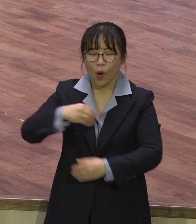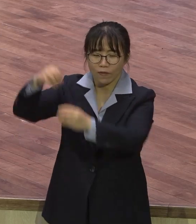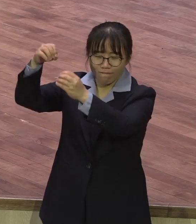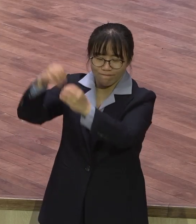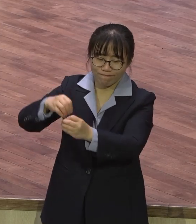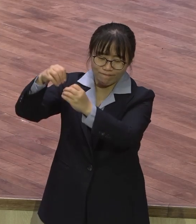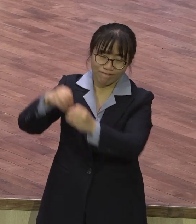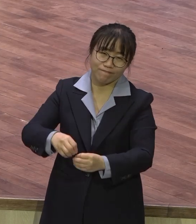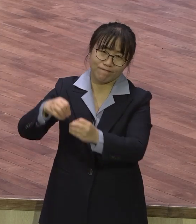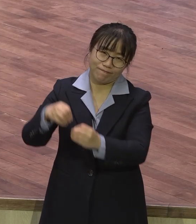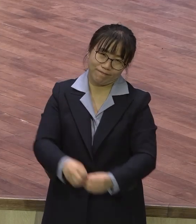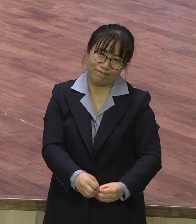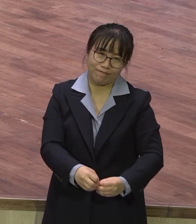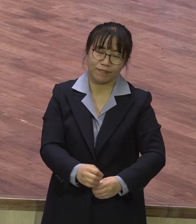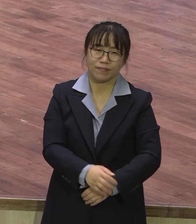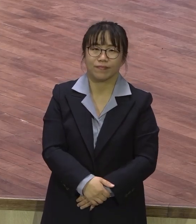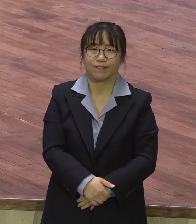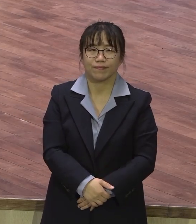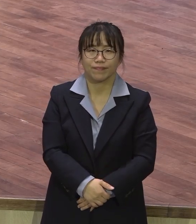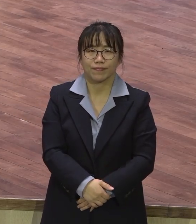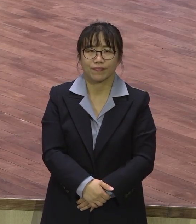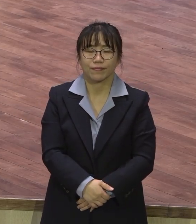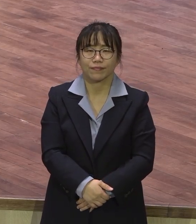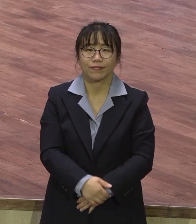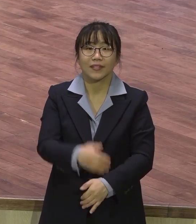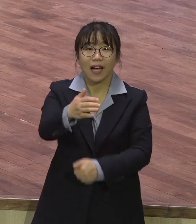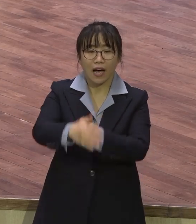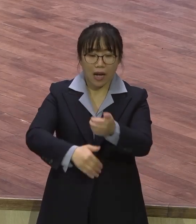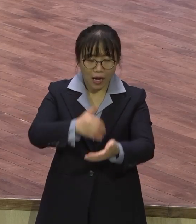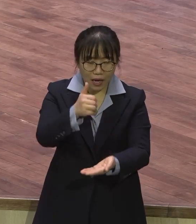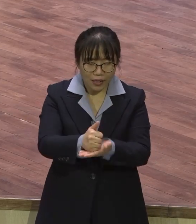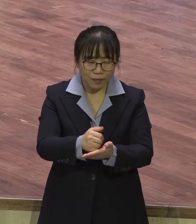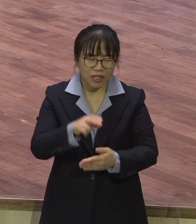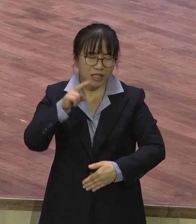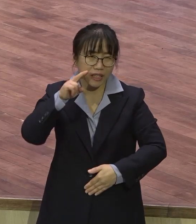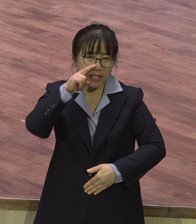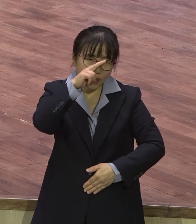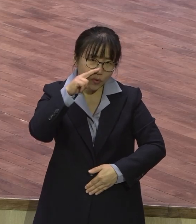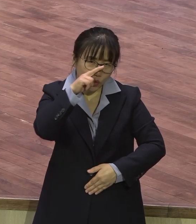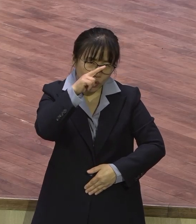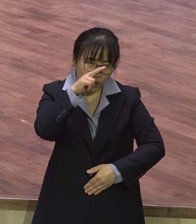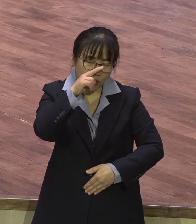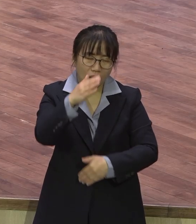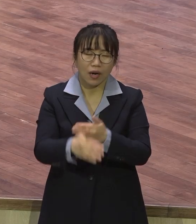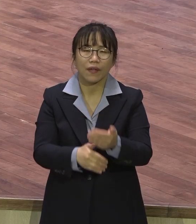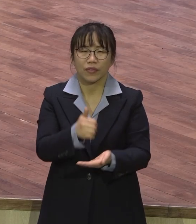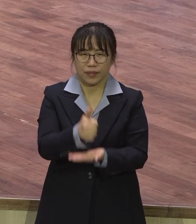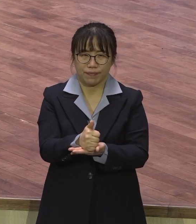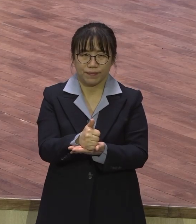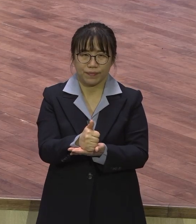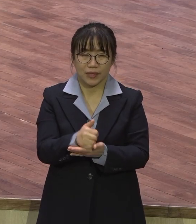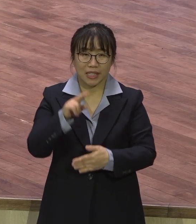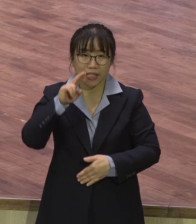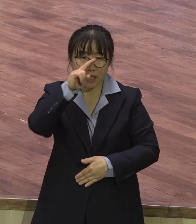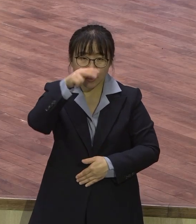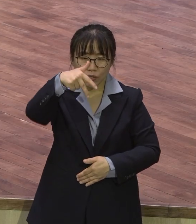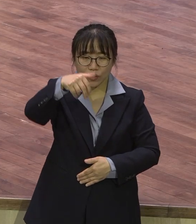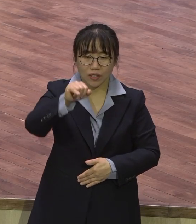특별히 하나님은 질투하는 하나님이시라 질투라고